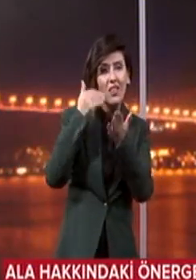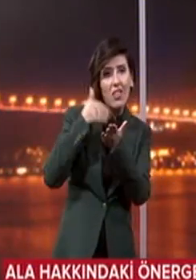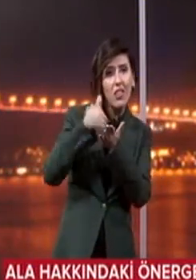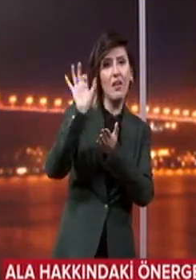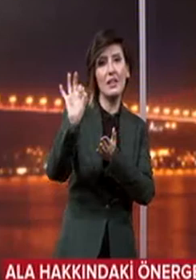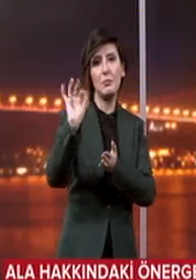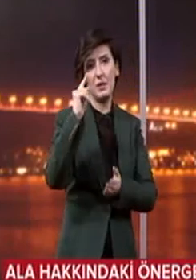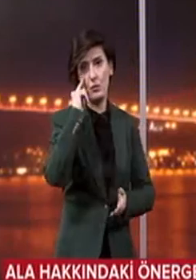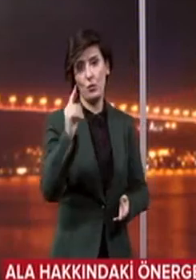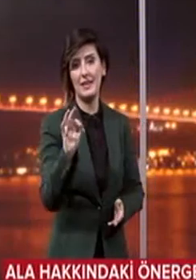etti.